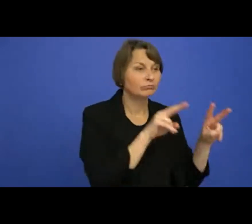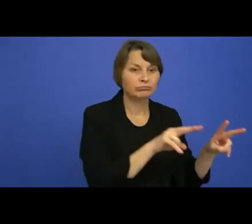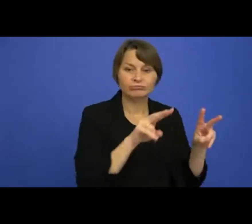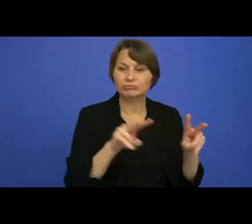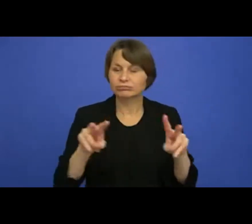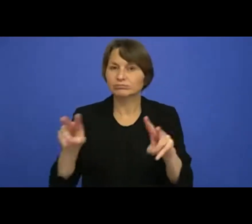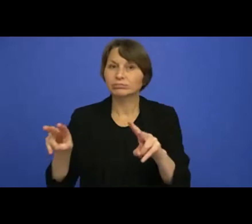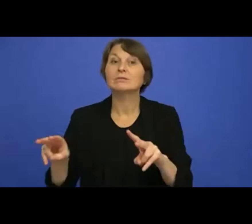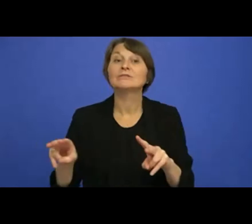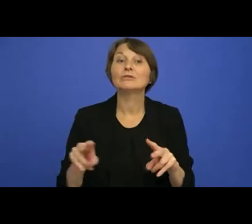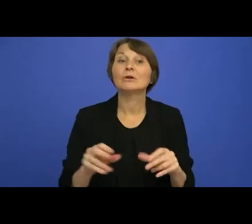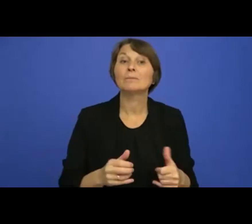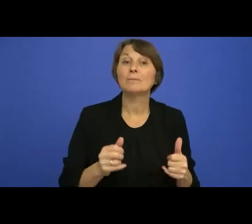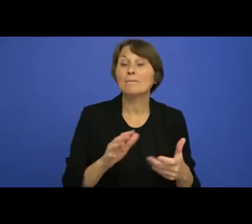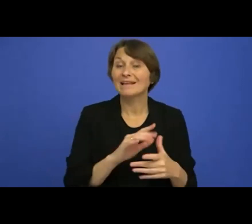enfants puissent